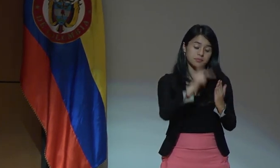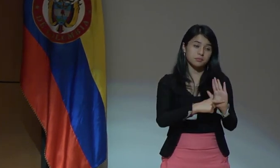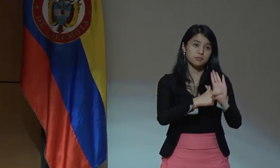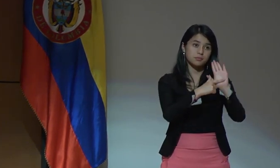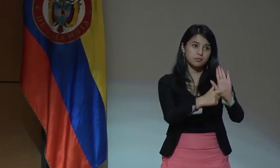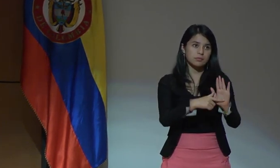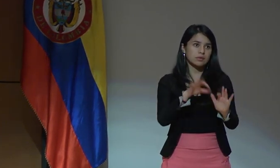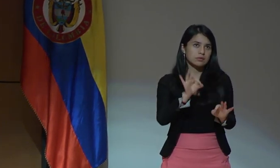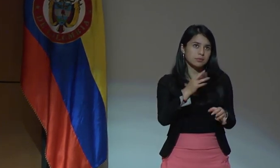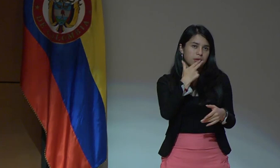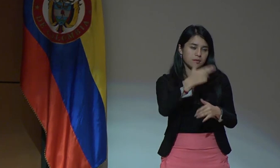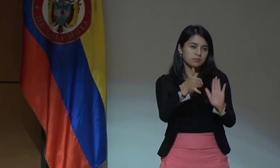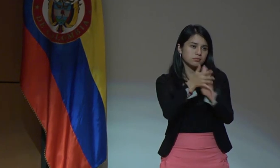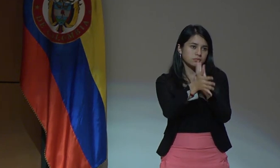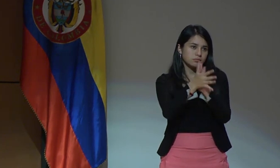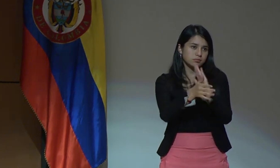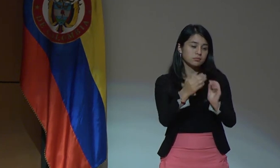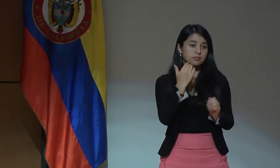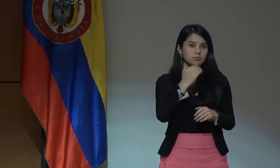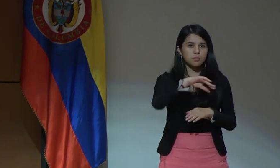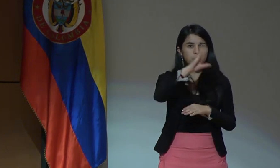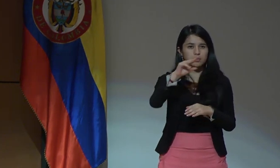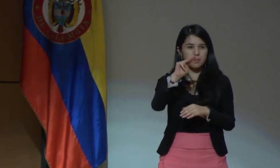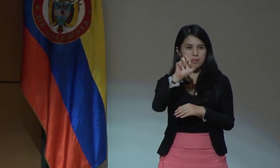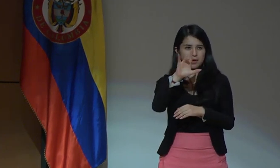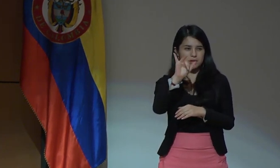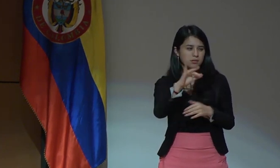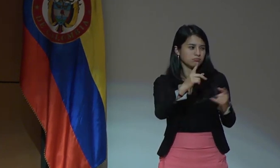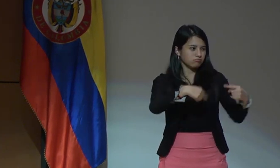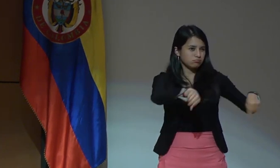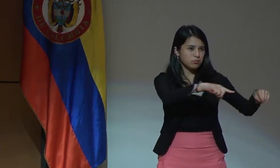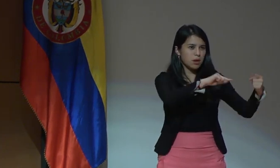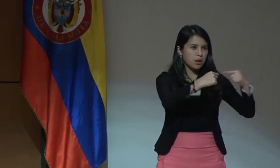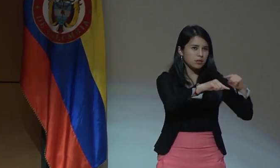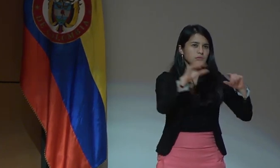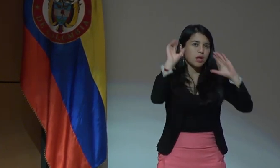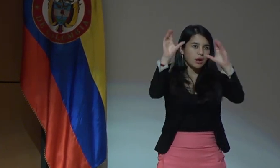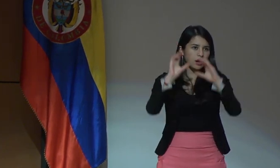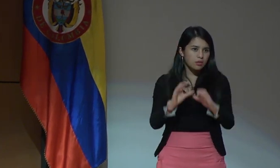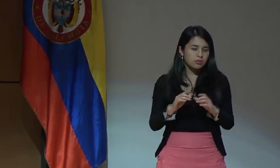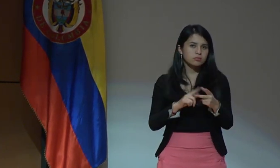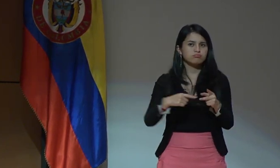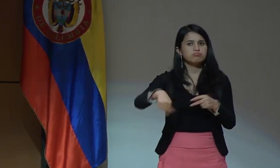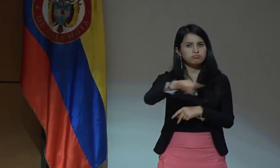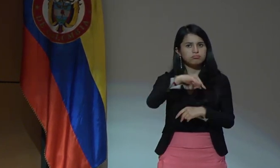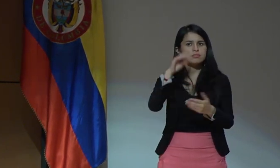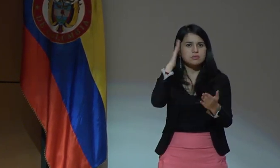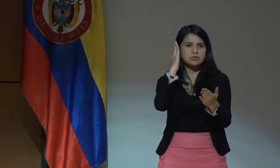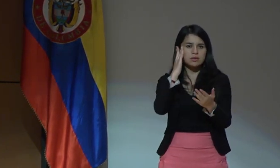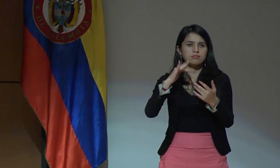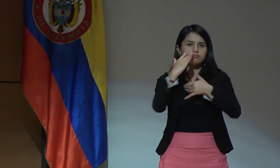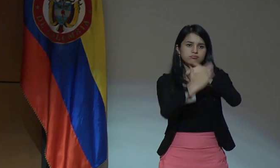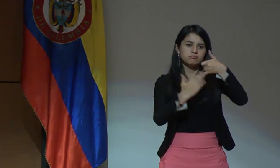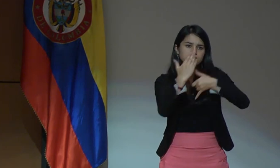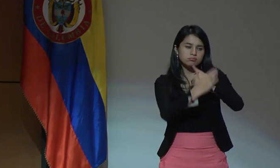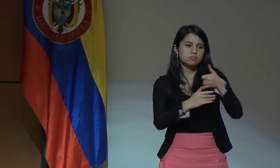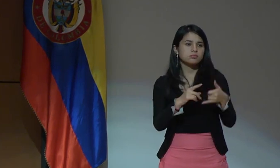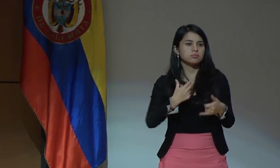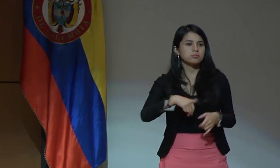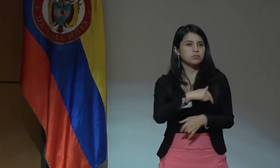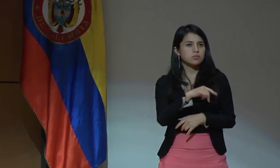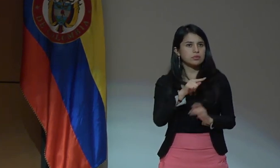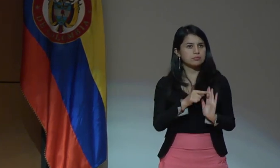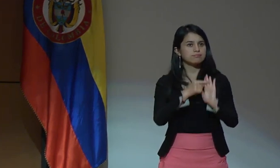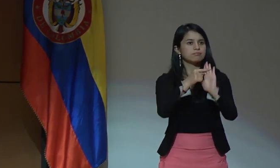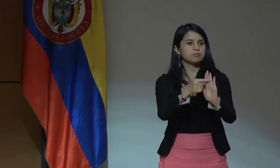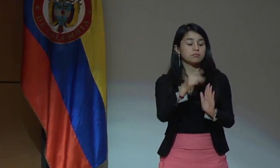nos han echado, pues, de Montes de María, y todo lo que escuchamos del norte del Cauca y lo que sabemos de toda Colombia, nos llevan a decir eso. Eso